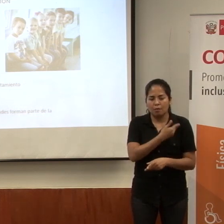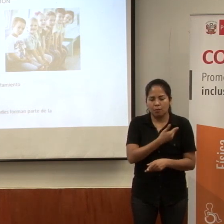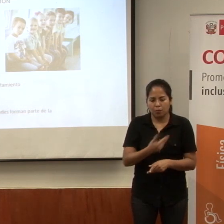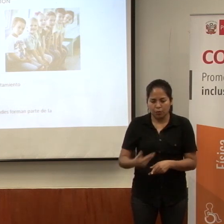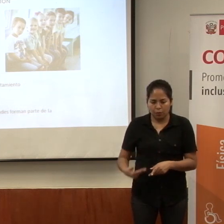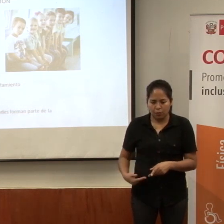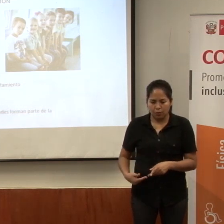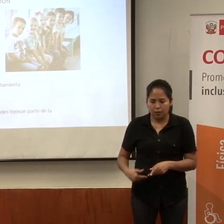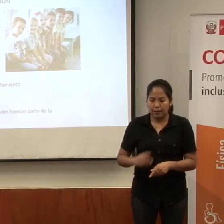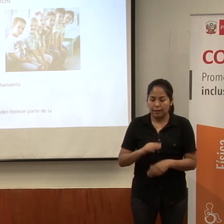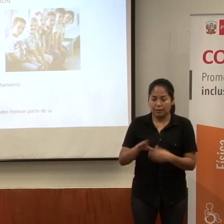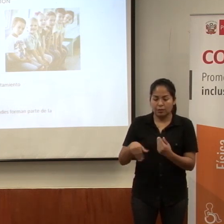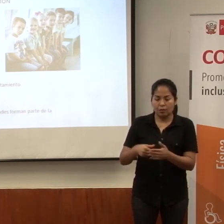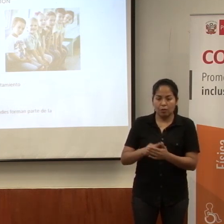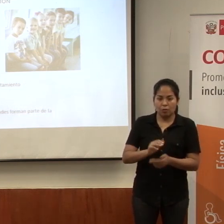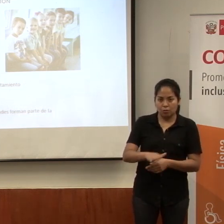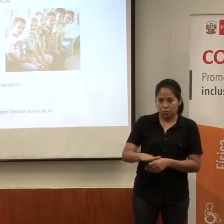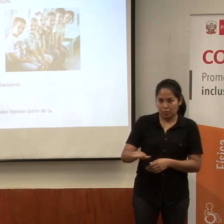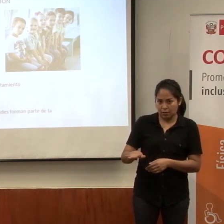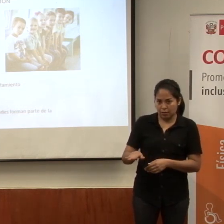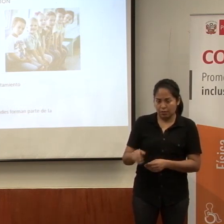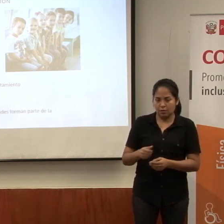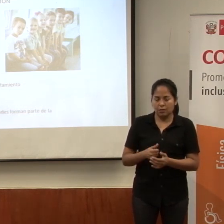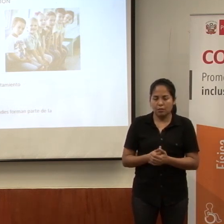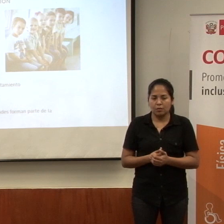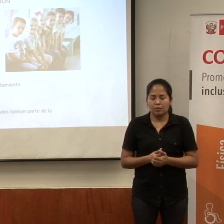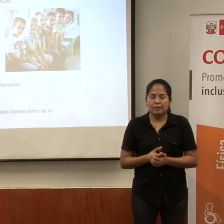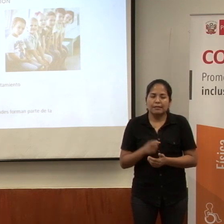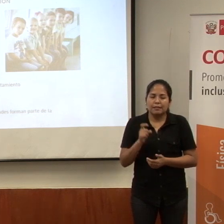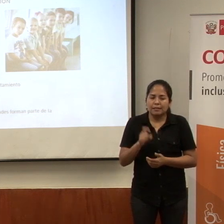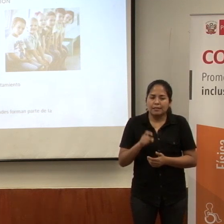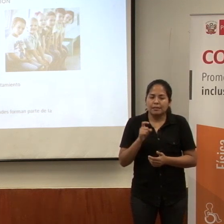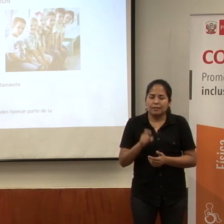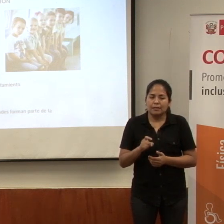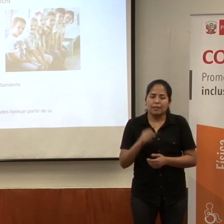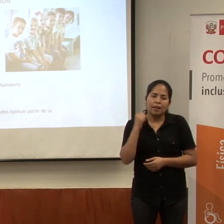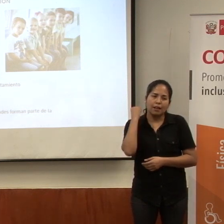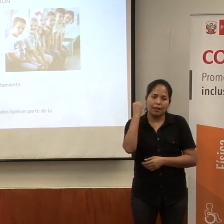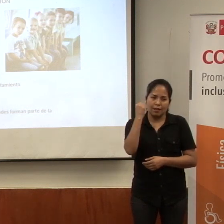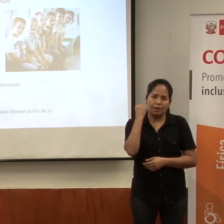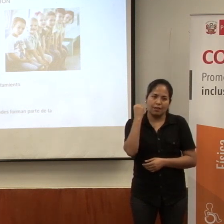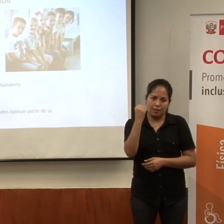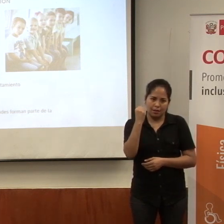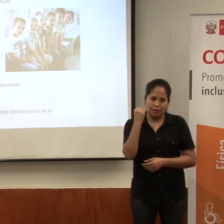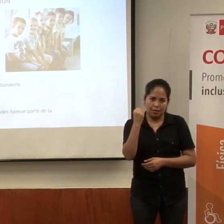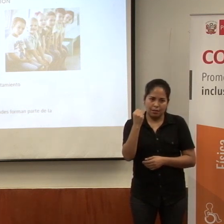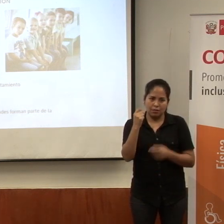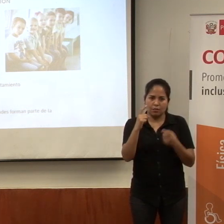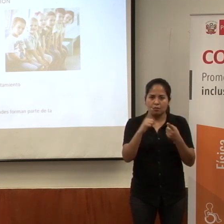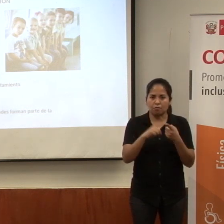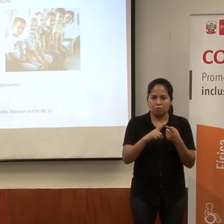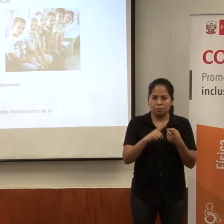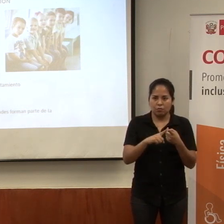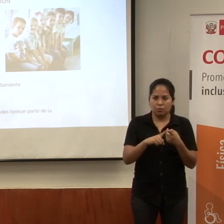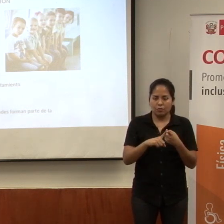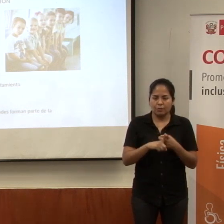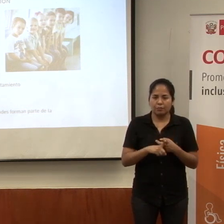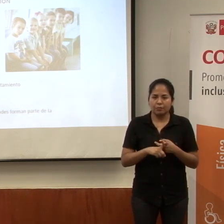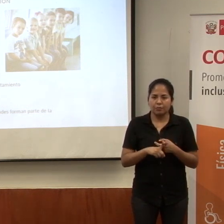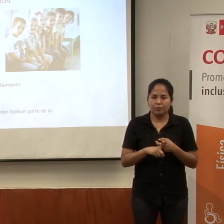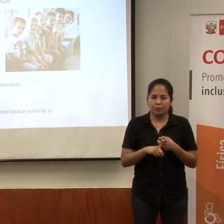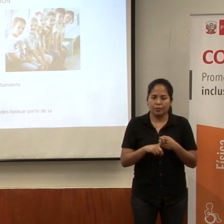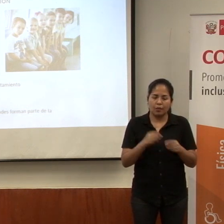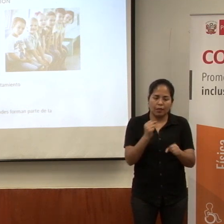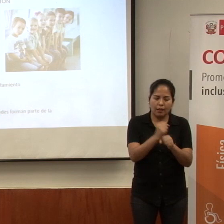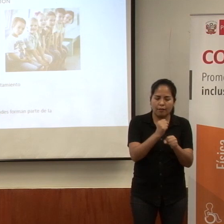discapacidad debe tener como parte de las políticas públicas derecho a lo siguiente, y en particular, como parte de esas políticas